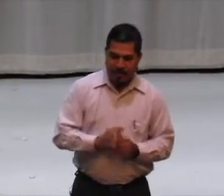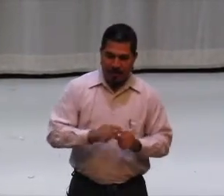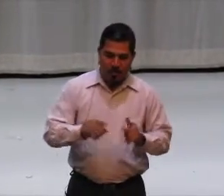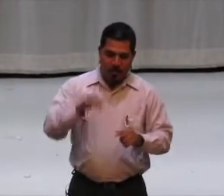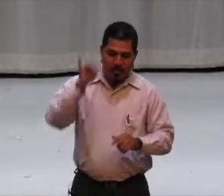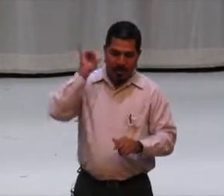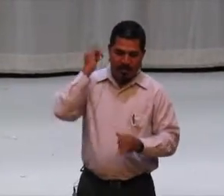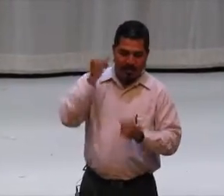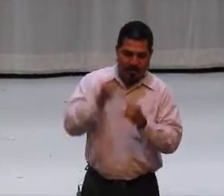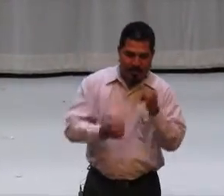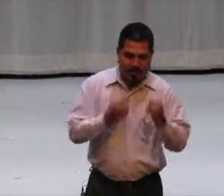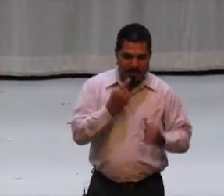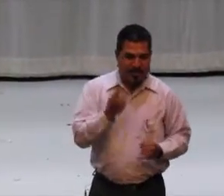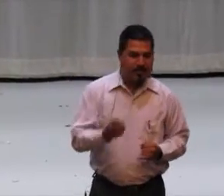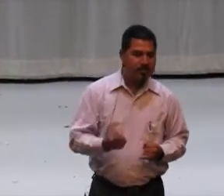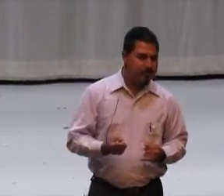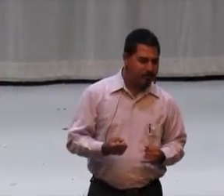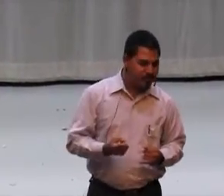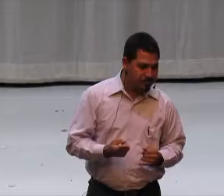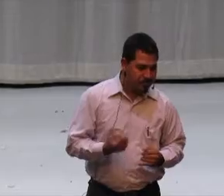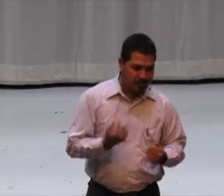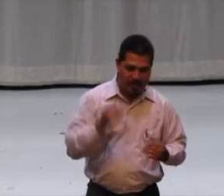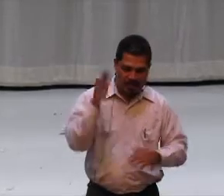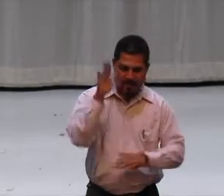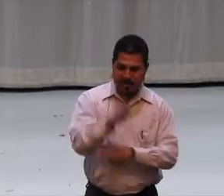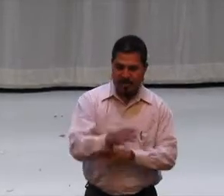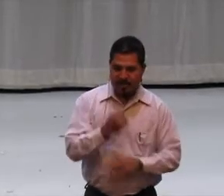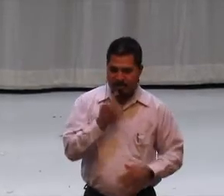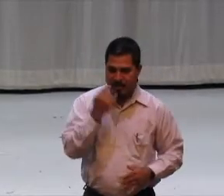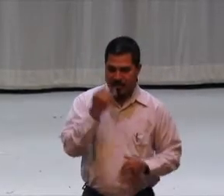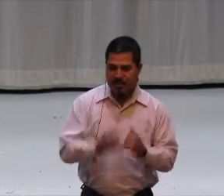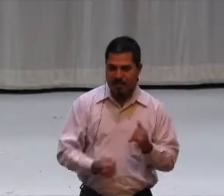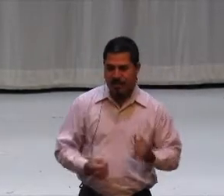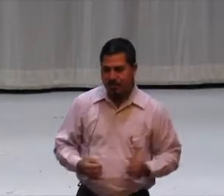Pero como ayer terminamos diciendo, ayer en la noche terminamos diciendo,